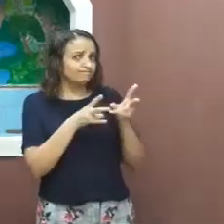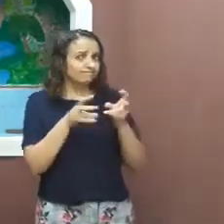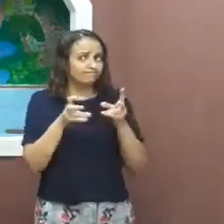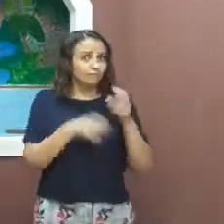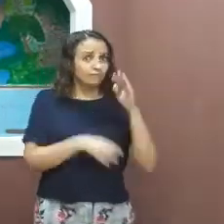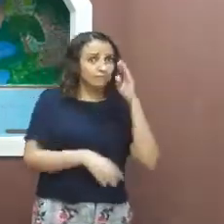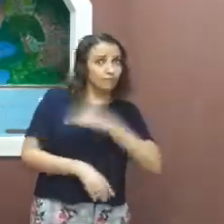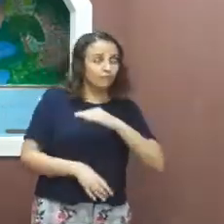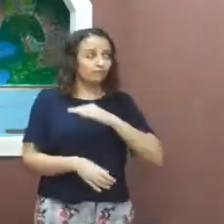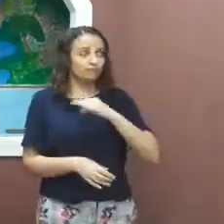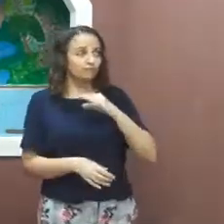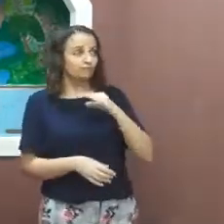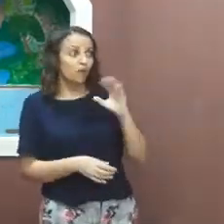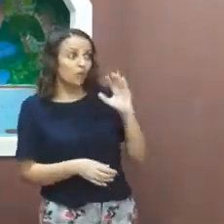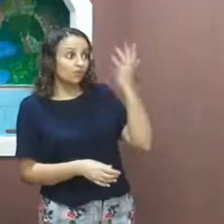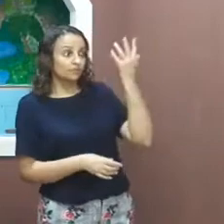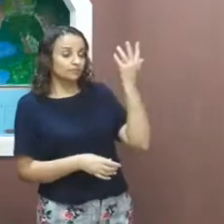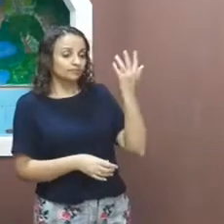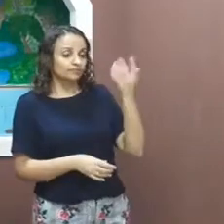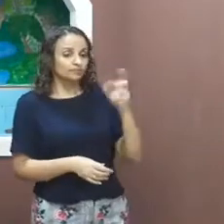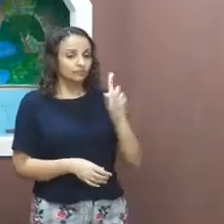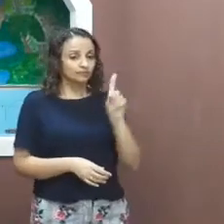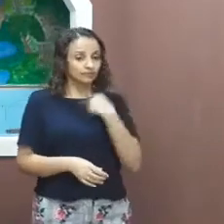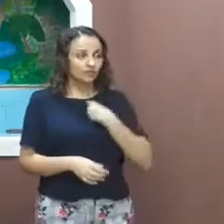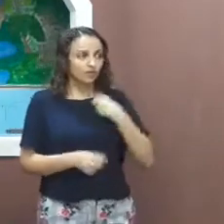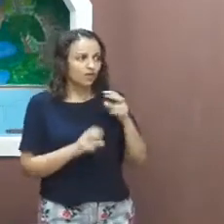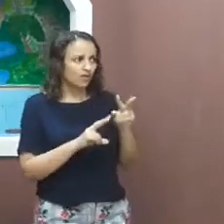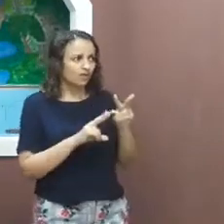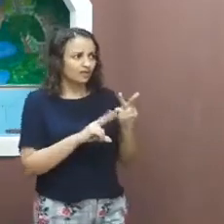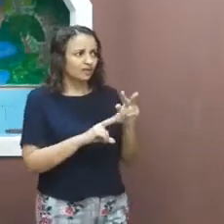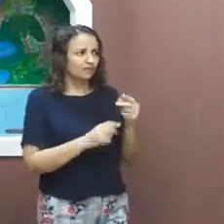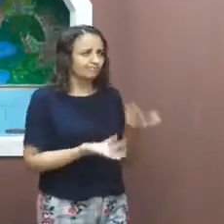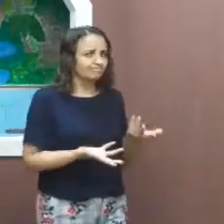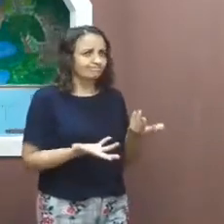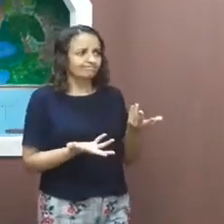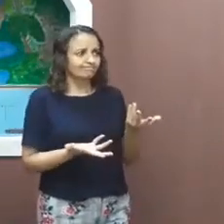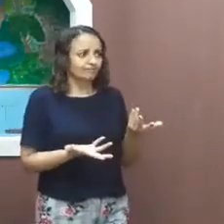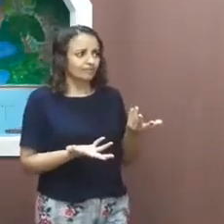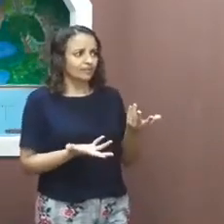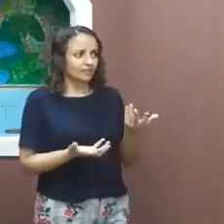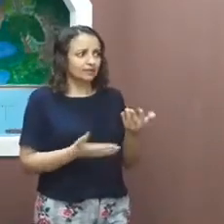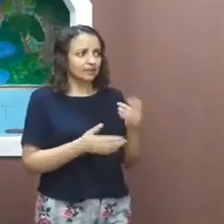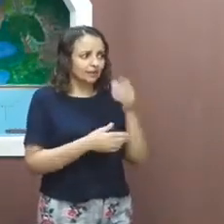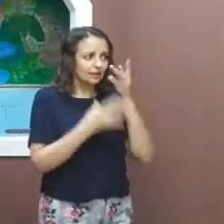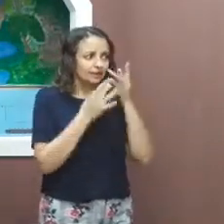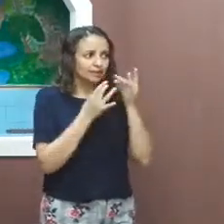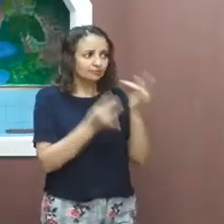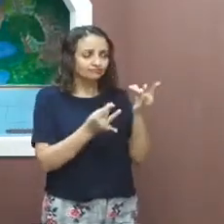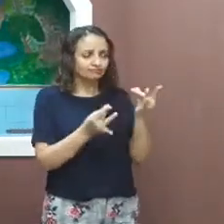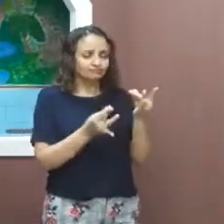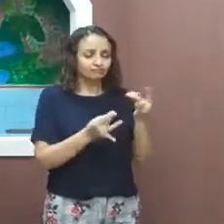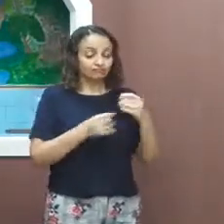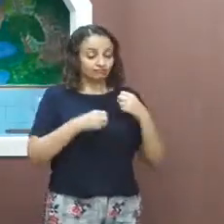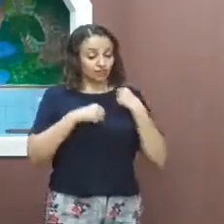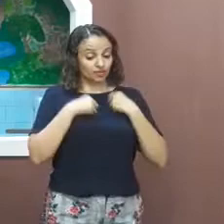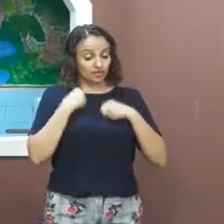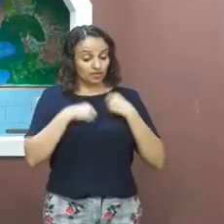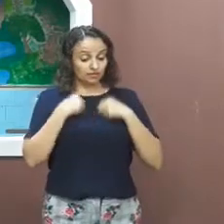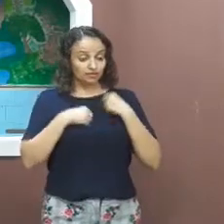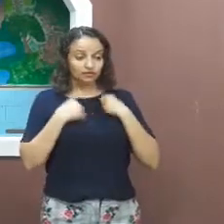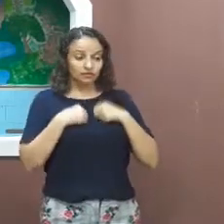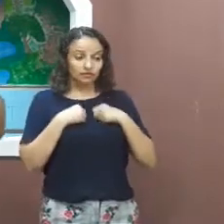Poderemos dizer, e ali nós temos aquilo muito bem vívido, muito bem delimitado. A